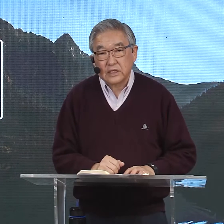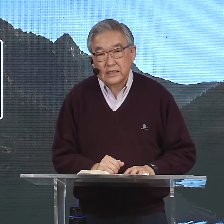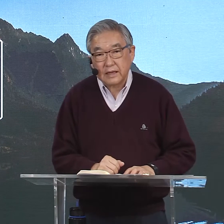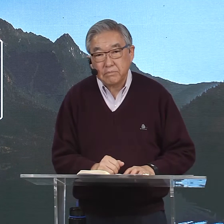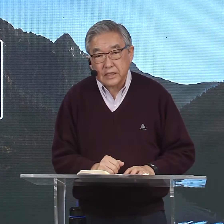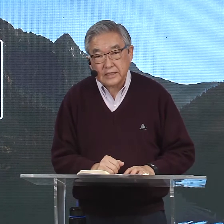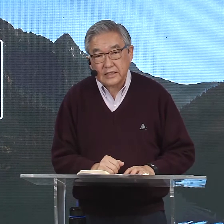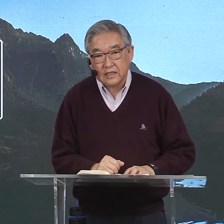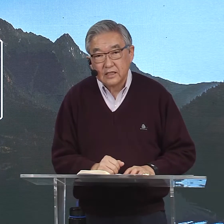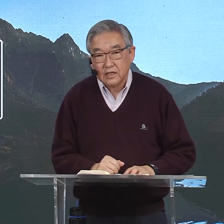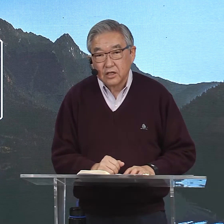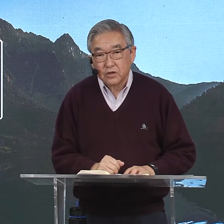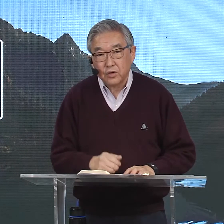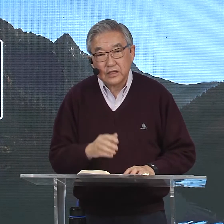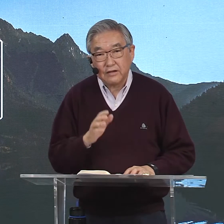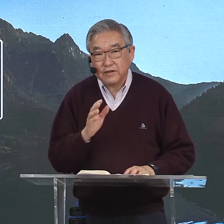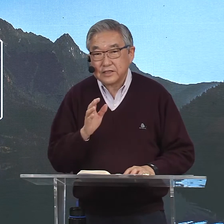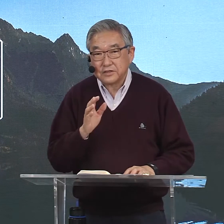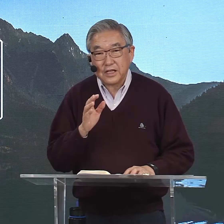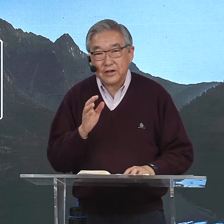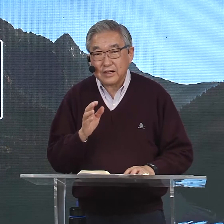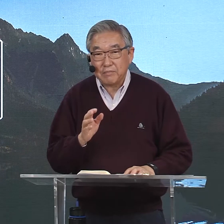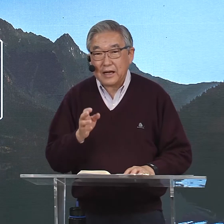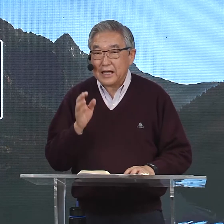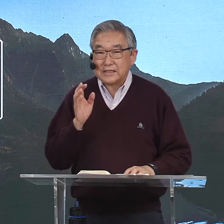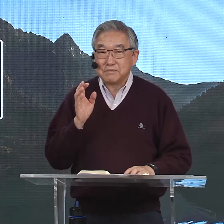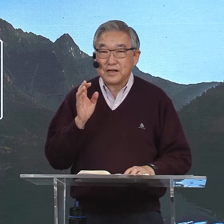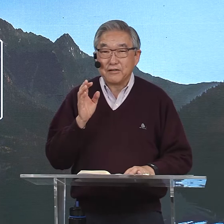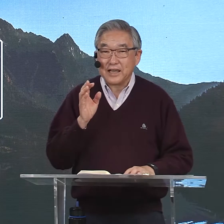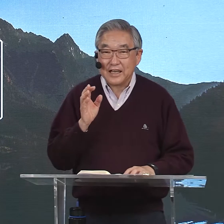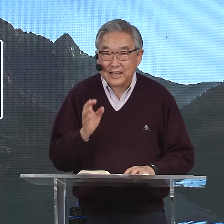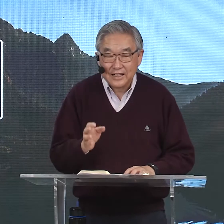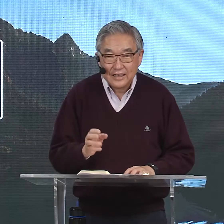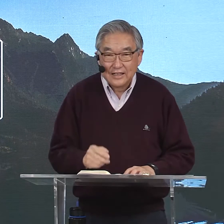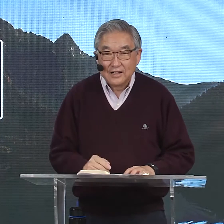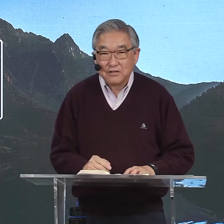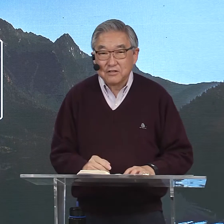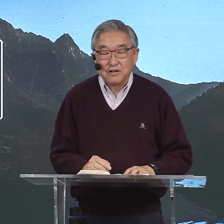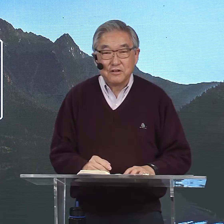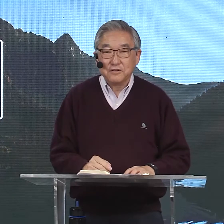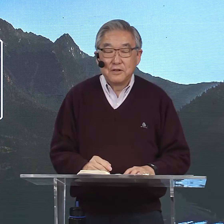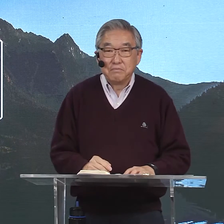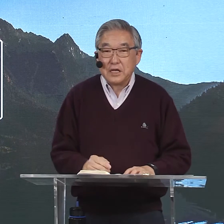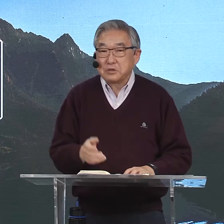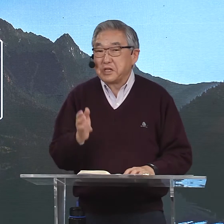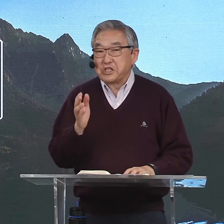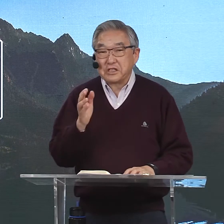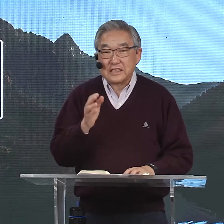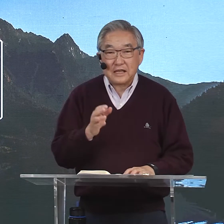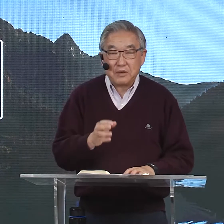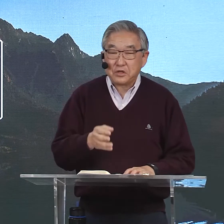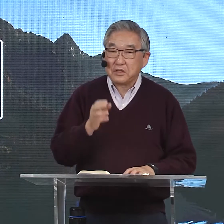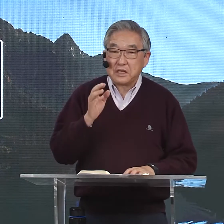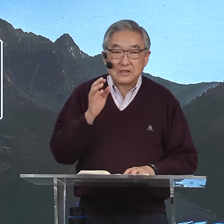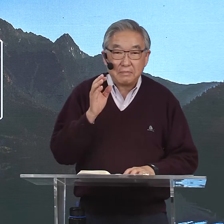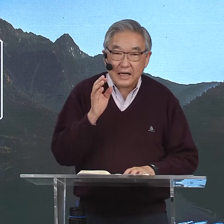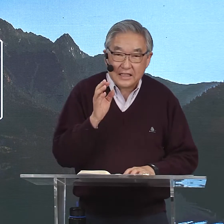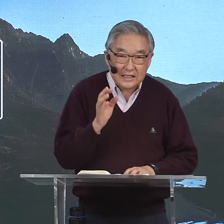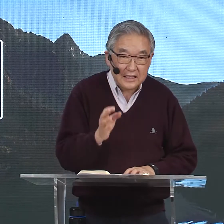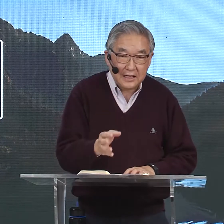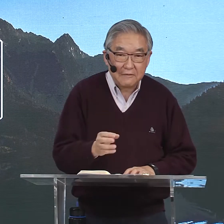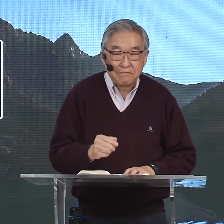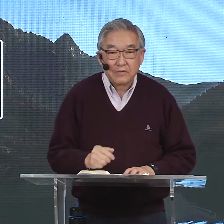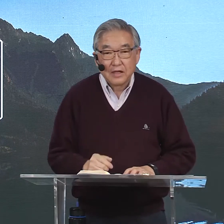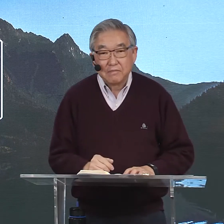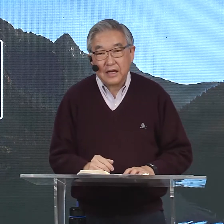falou sobre a importância da mesa toda vez que o senhor aparece para alguém com o mesmo antigo testamento quando